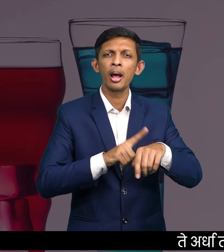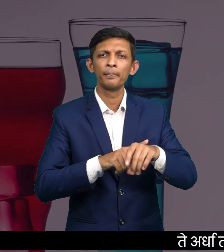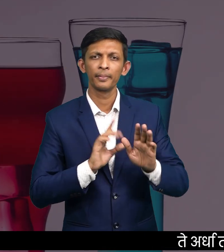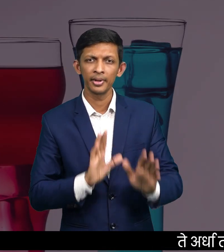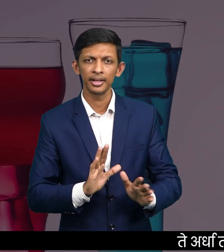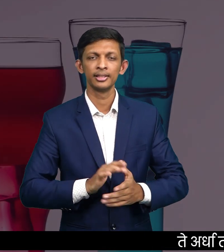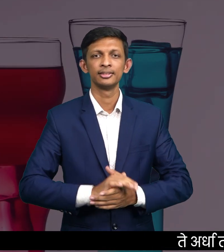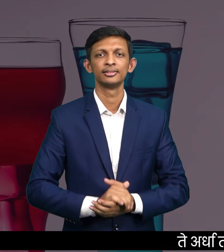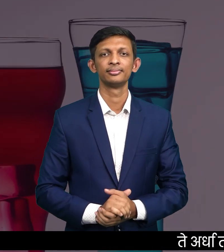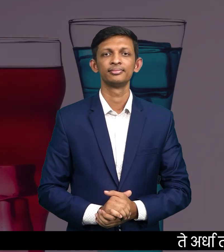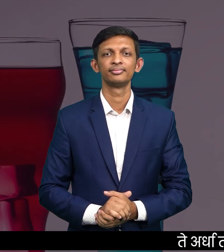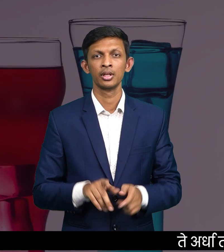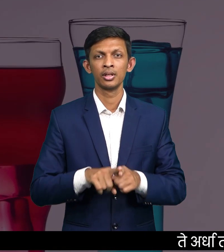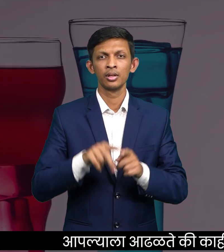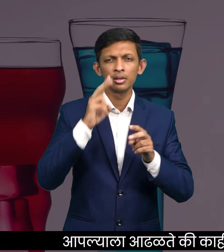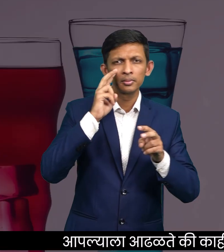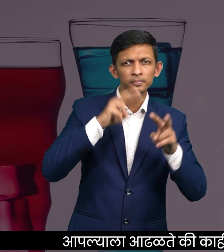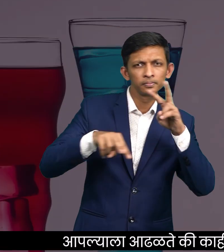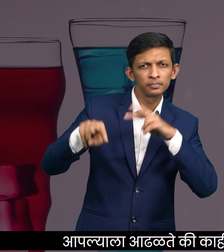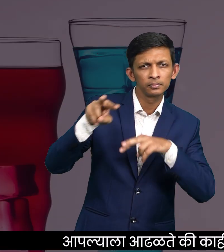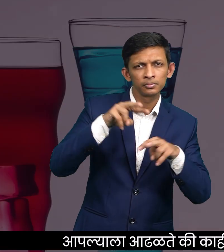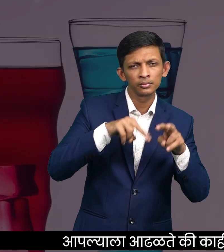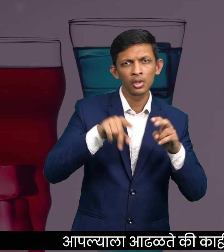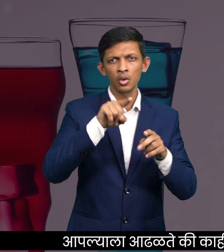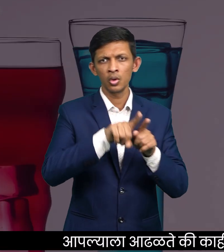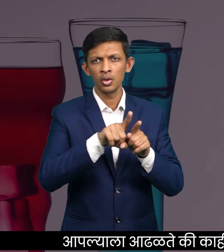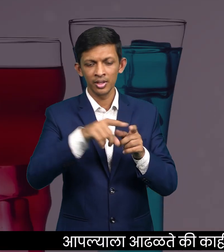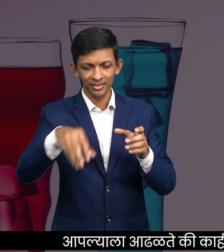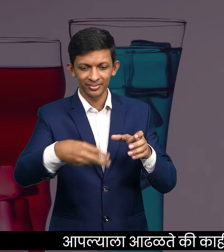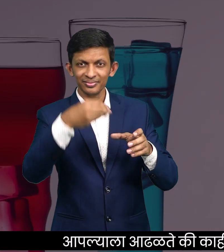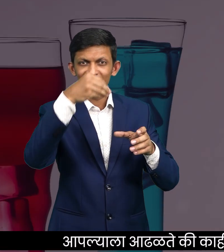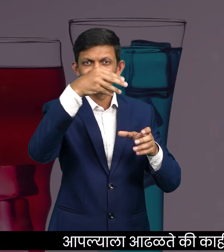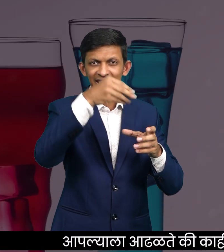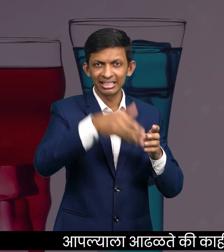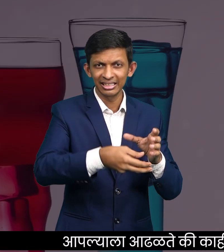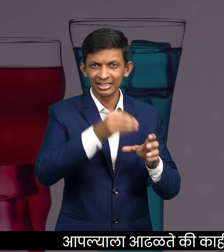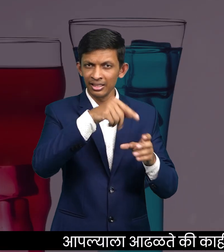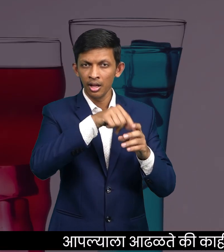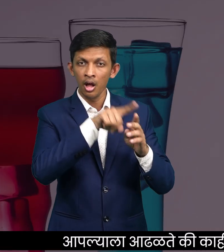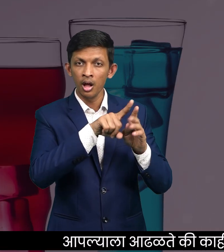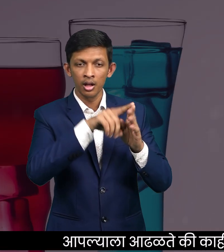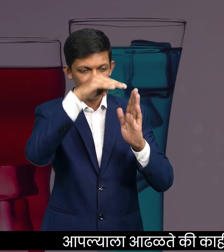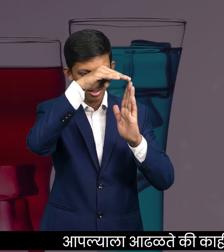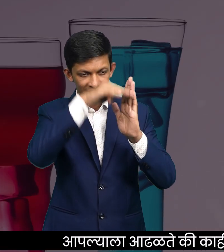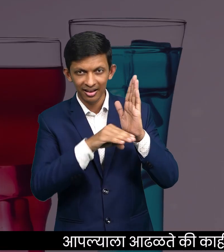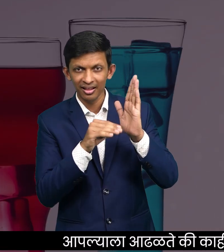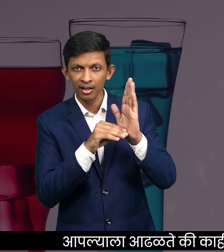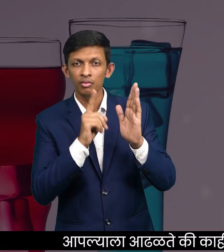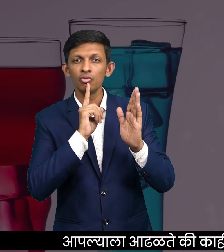ते अर्धा तास उभे राहू द्या. आपल्याला आढळते की काही मातीच्या पाण्याच्या तळाशी स्थिर होते.